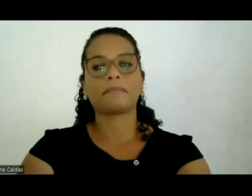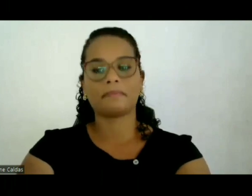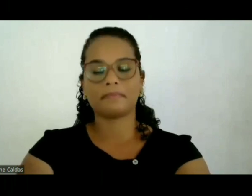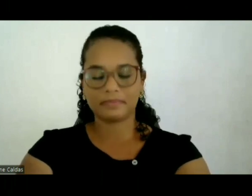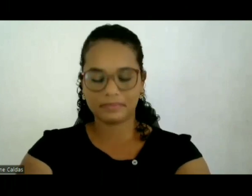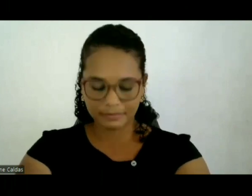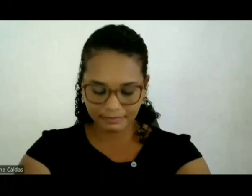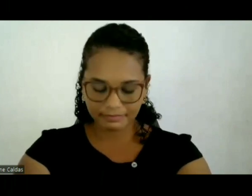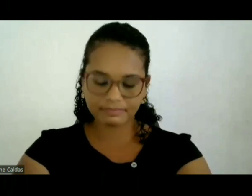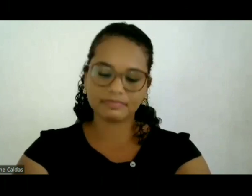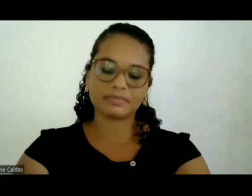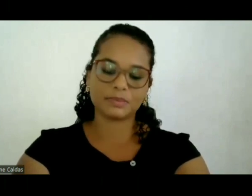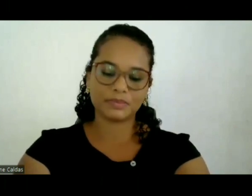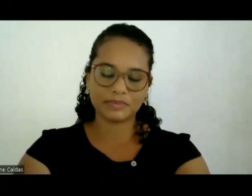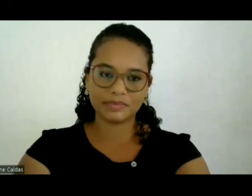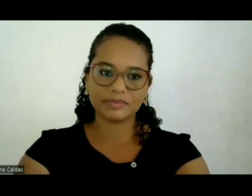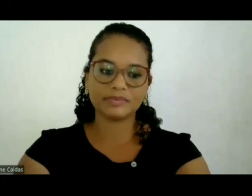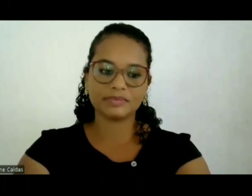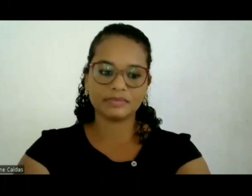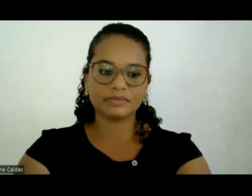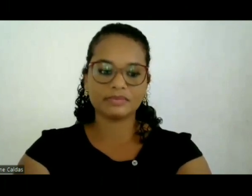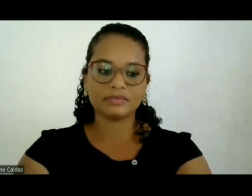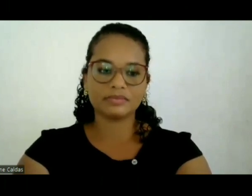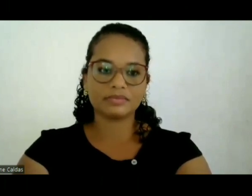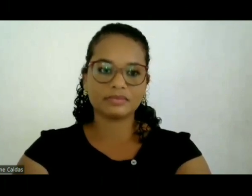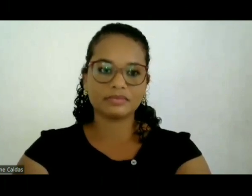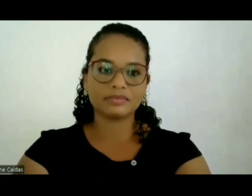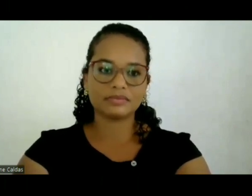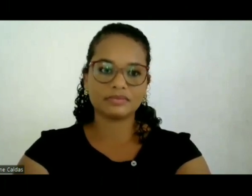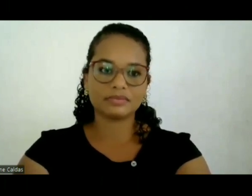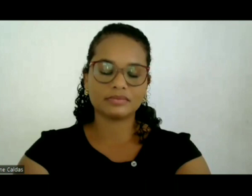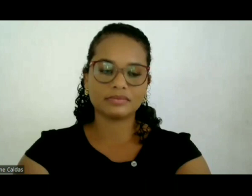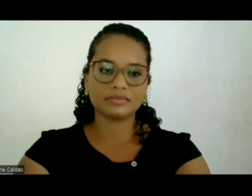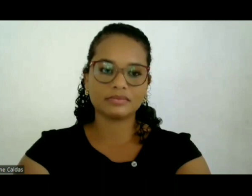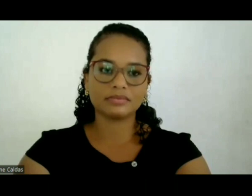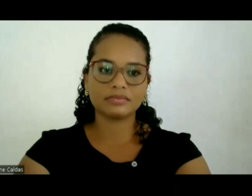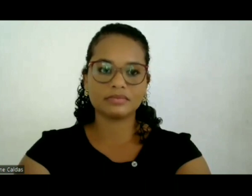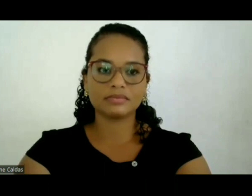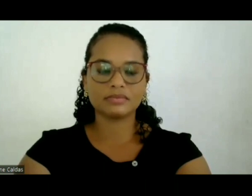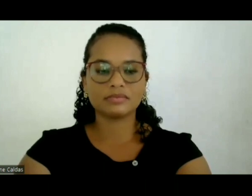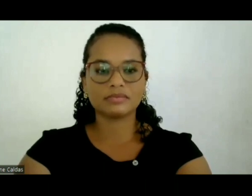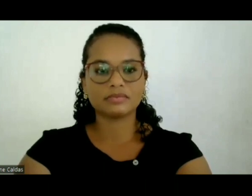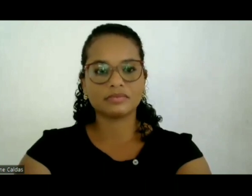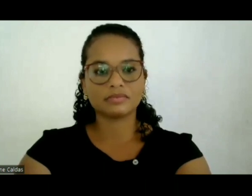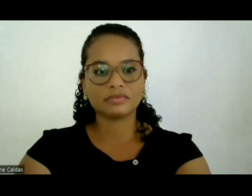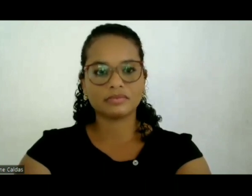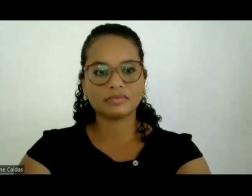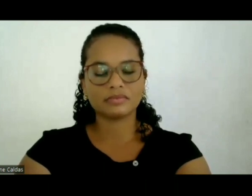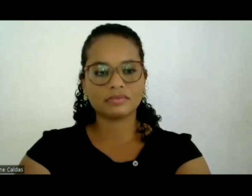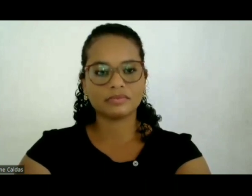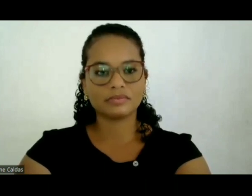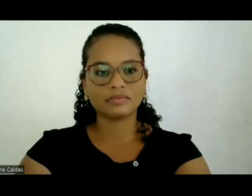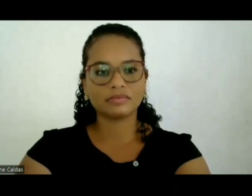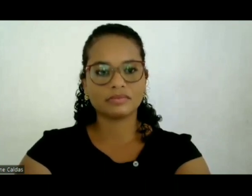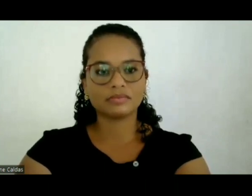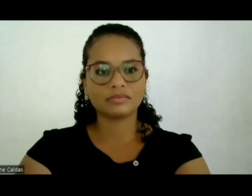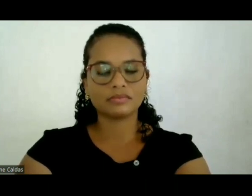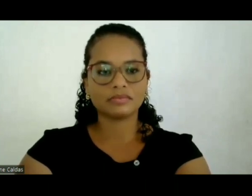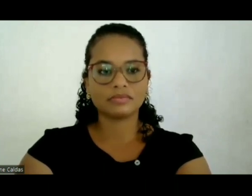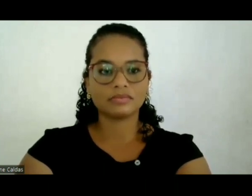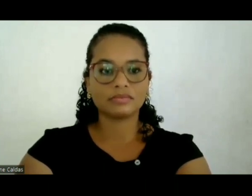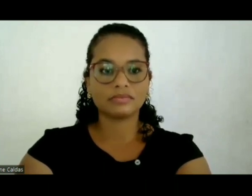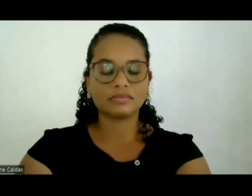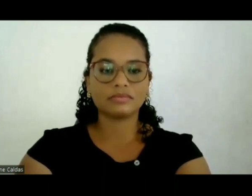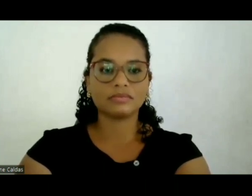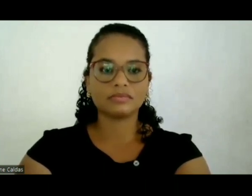dificuldades em função disso, né? Então, é até uma questão importante de salientar aí, se você que está assistindo conhece algum surdo, tem algum surdo